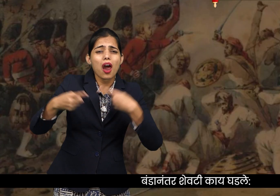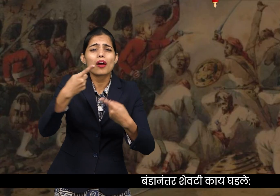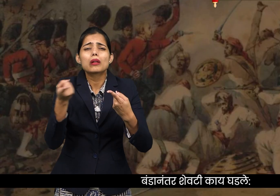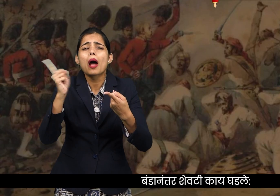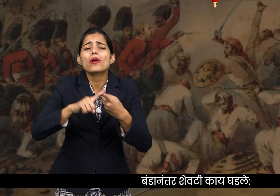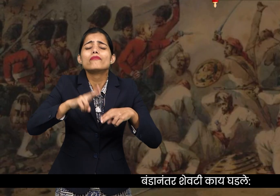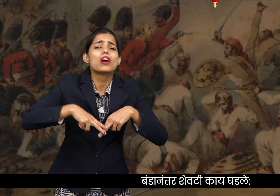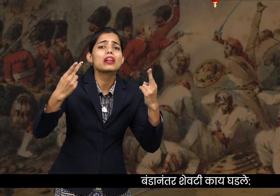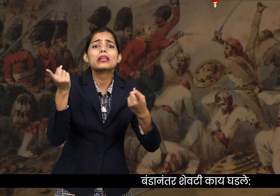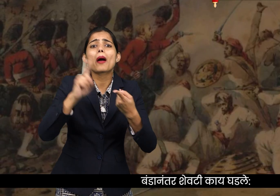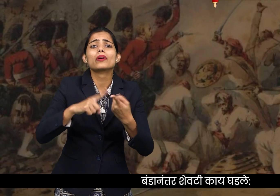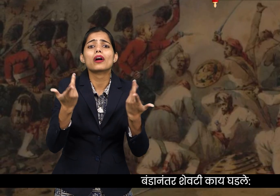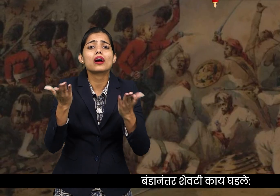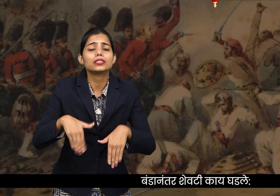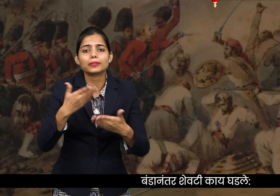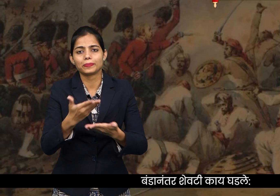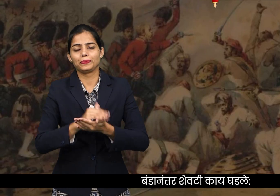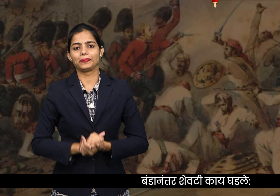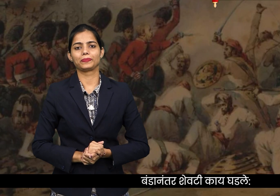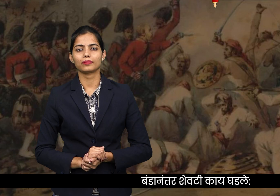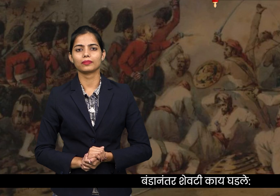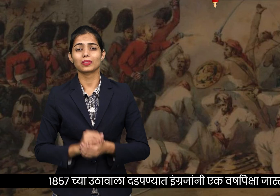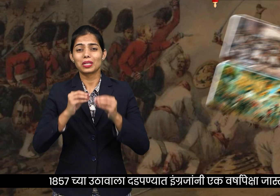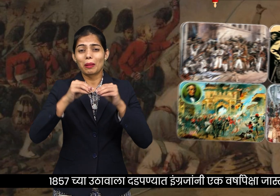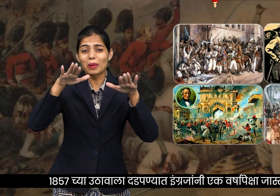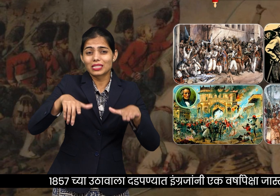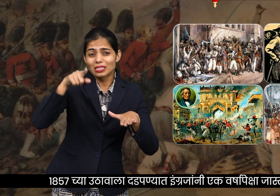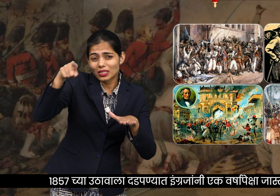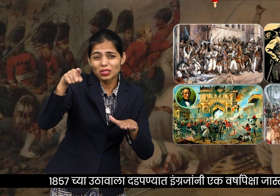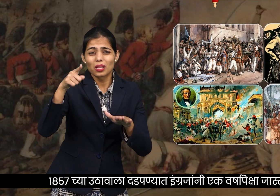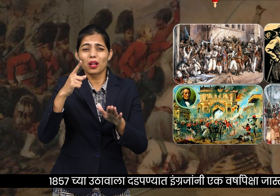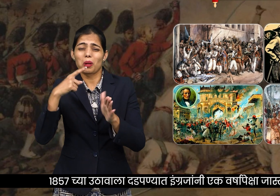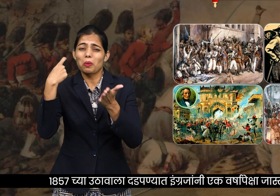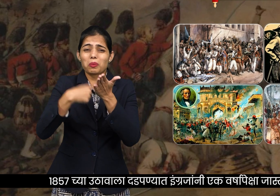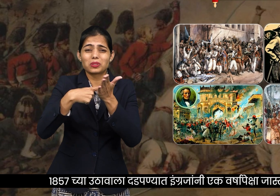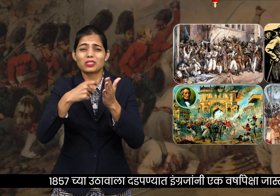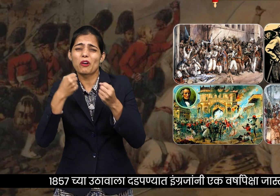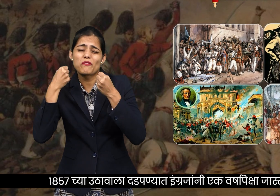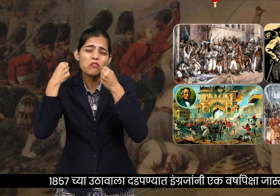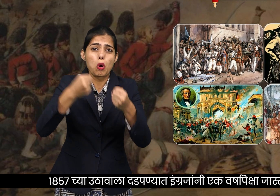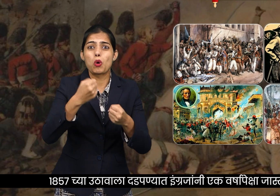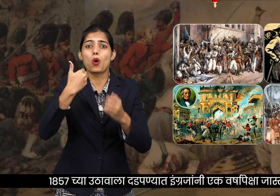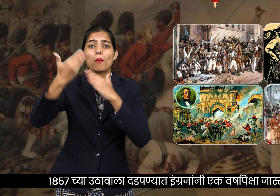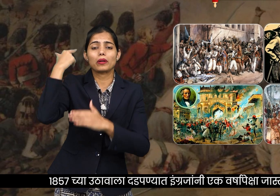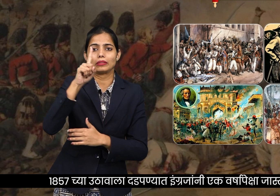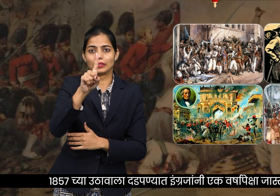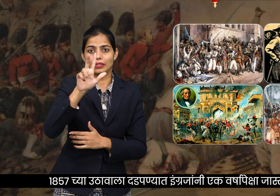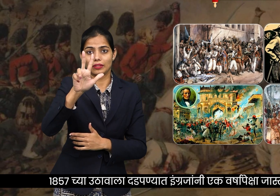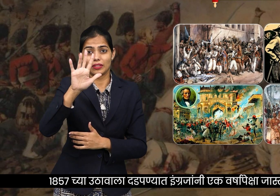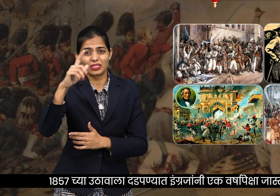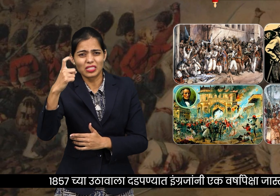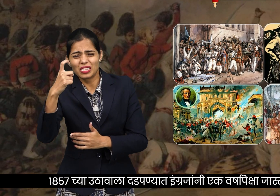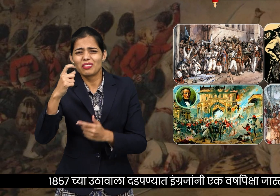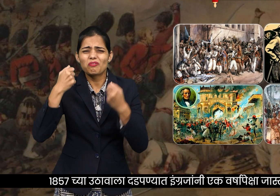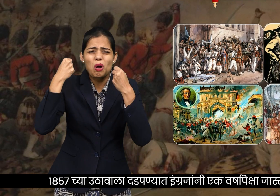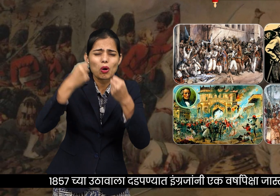आले. बंडानंतर शेवटी काय घडले? 1857 च्या उठावाला दडपण्यात इंग्रजांनी